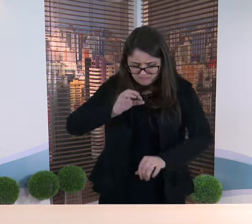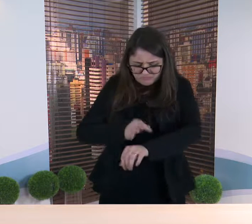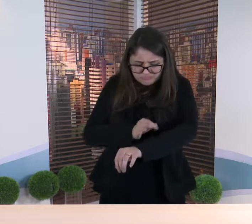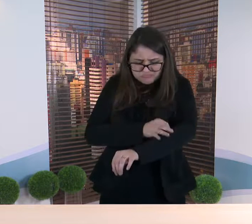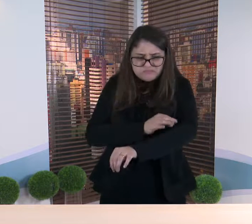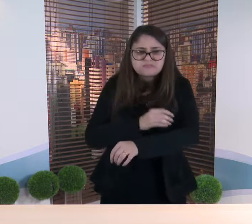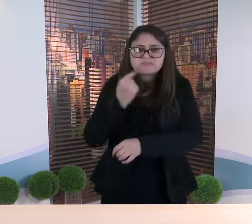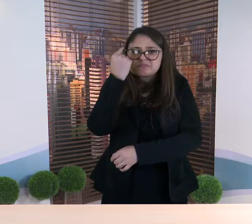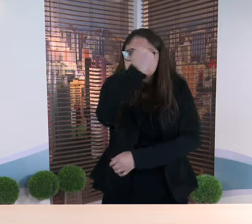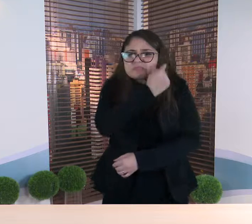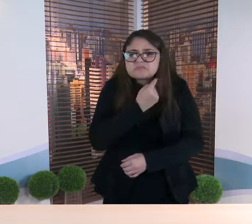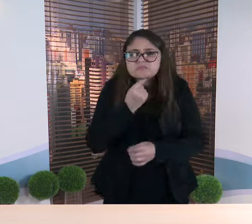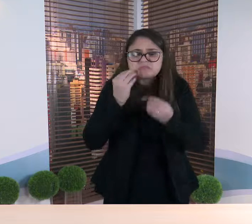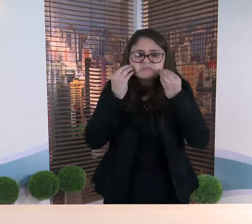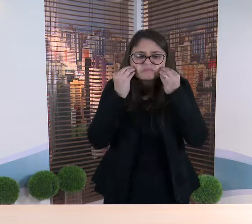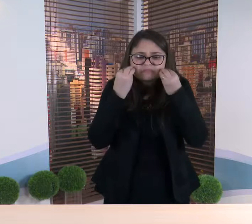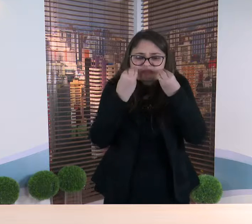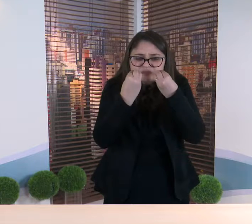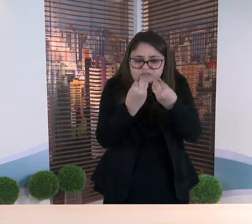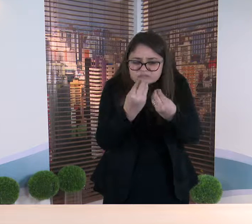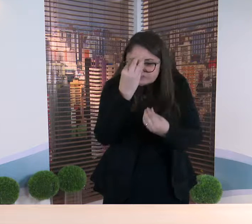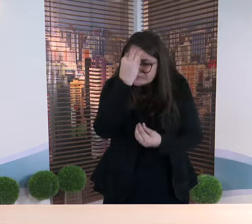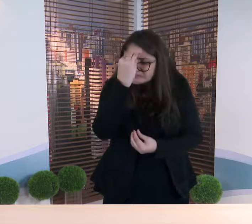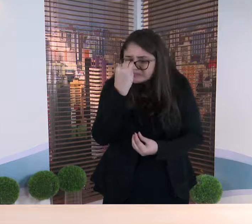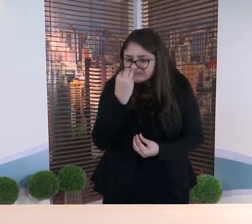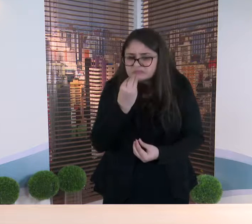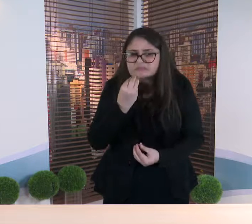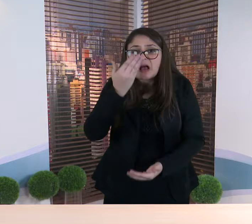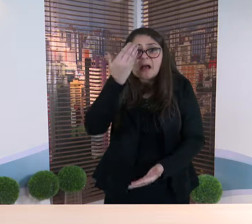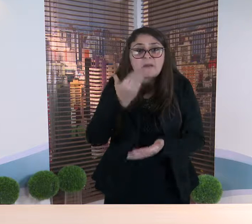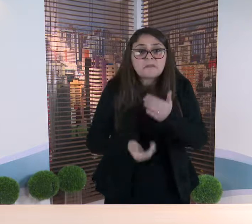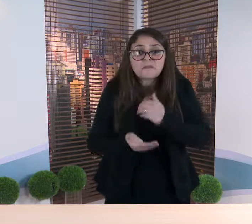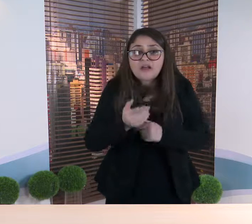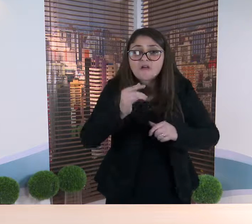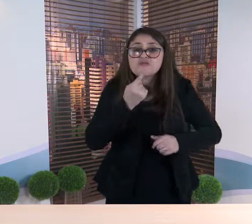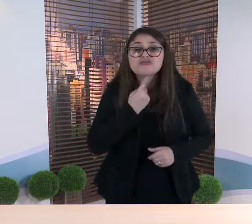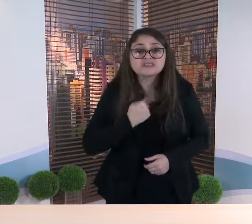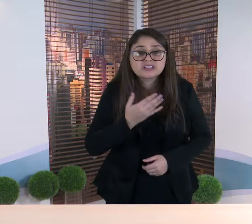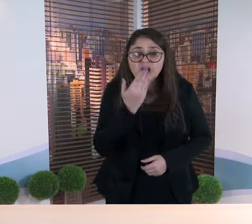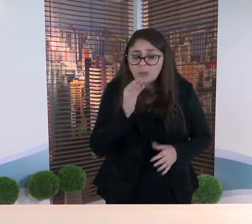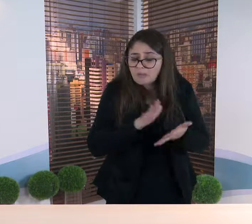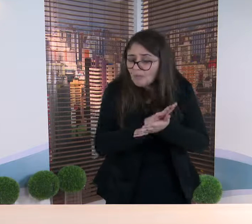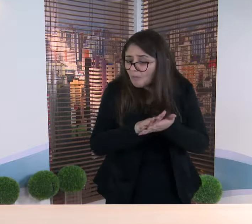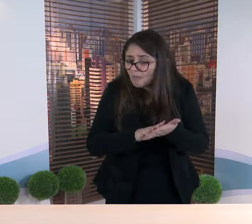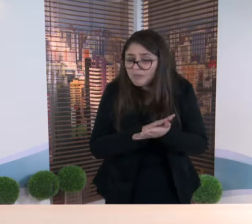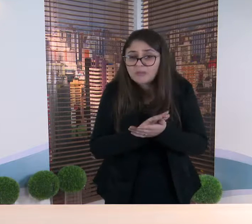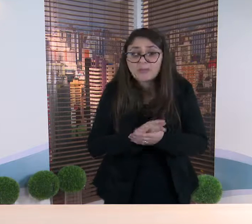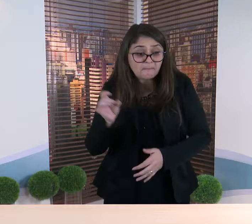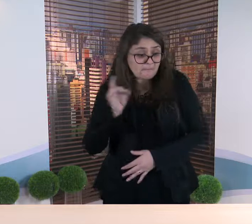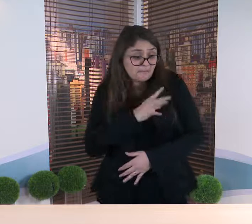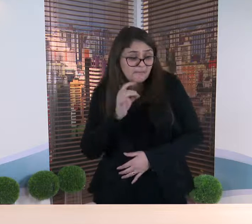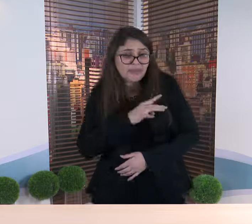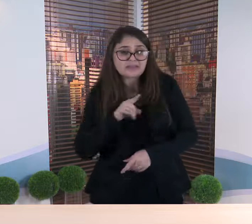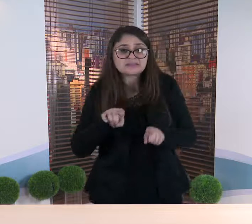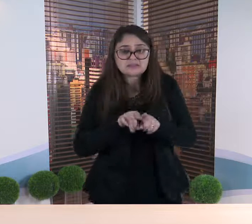na pele do rosto, desfiguração, perda de apetite, medo e depressão.